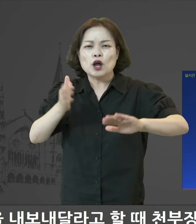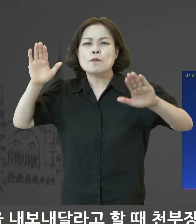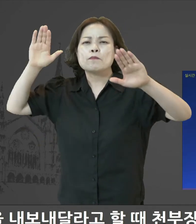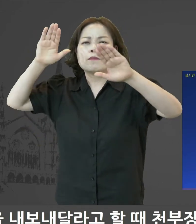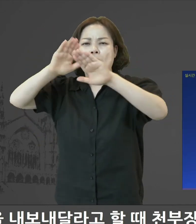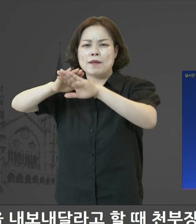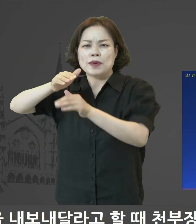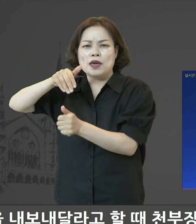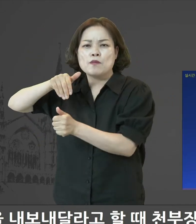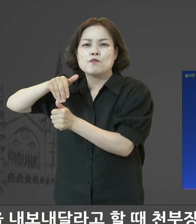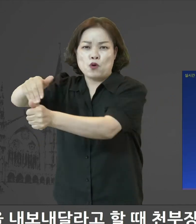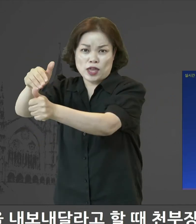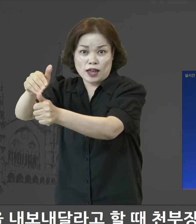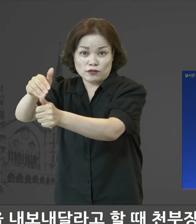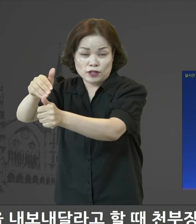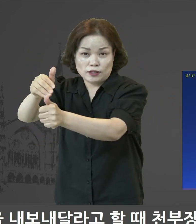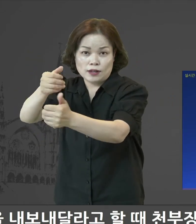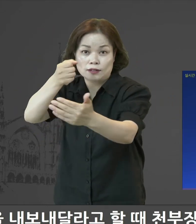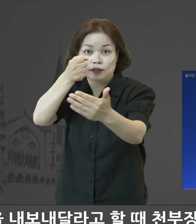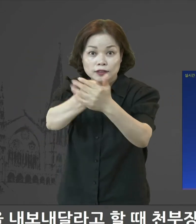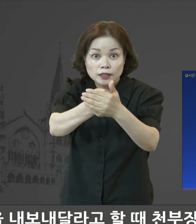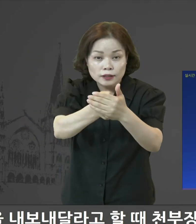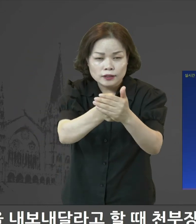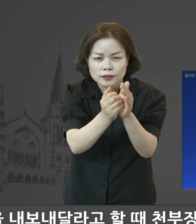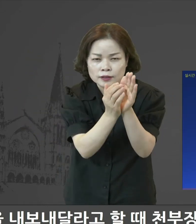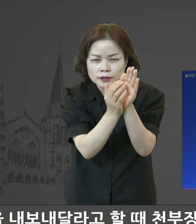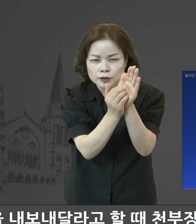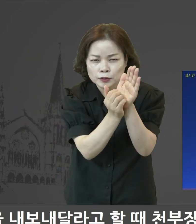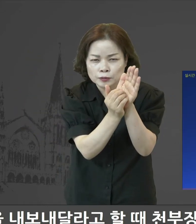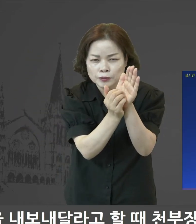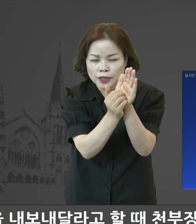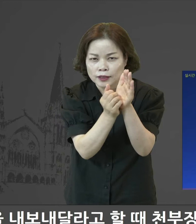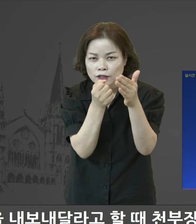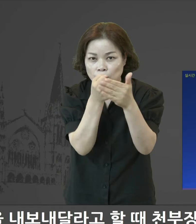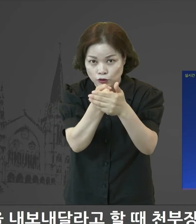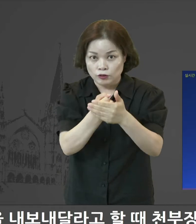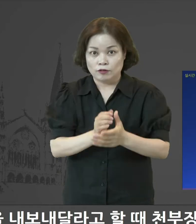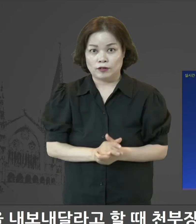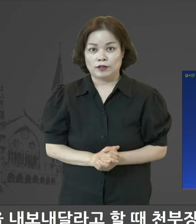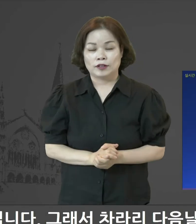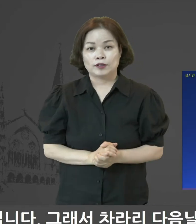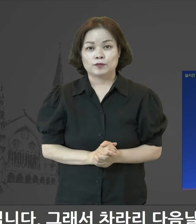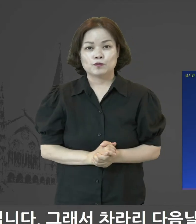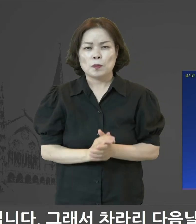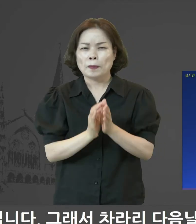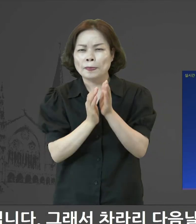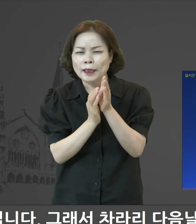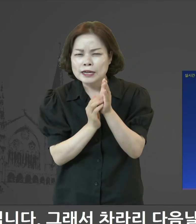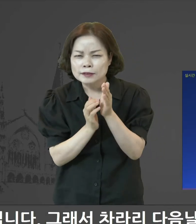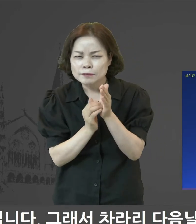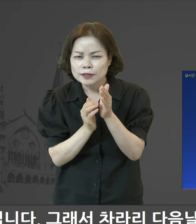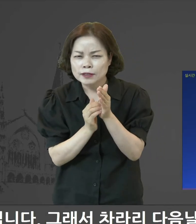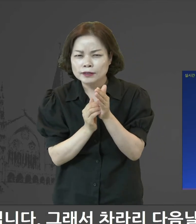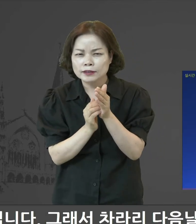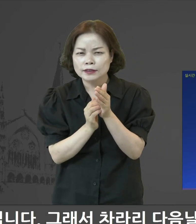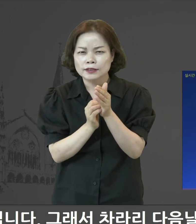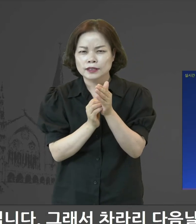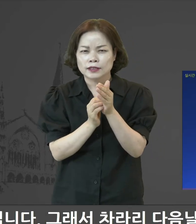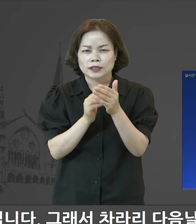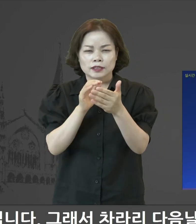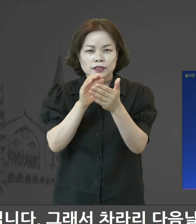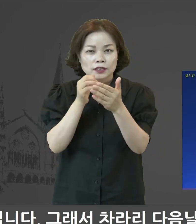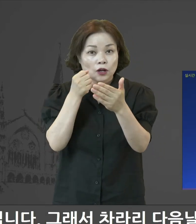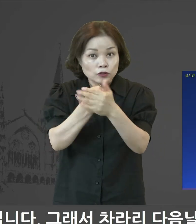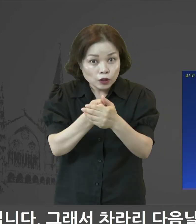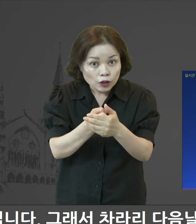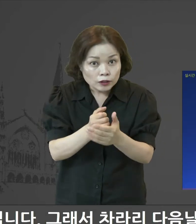되겠구나 라고 결정을 내리는데, 은밀하게 결정을 내리는 겁니다. 은밀하게 결정을 내리고 이것을